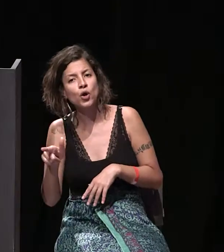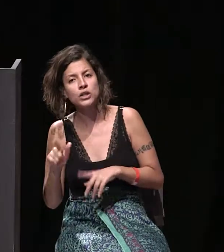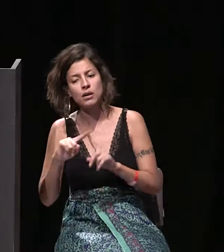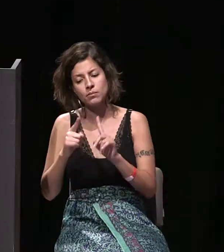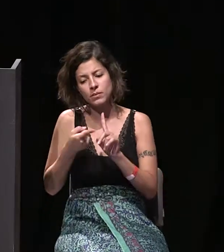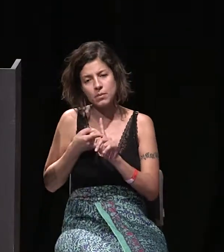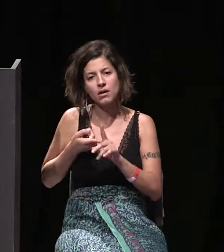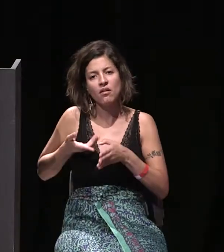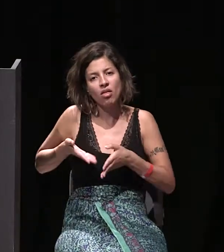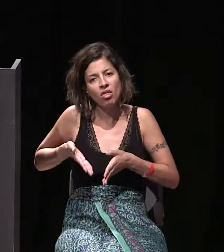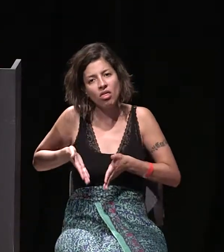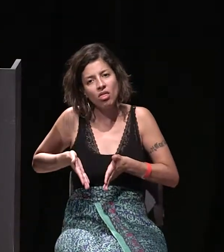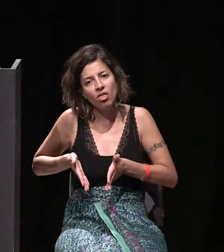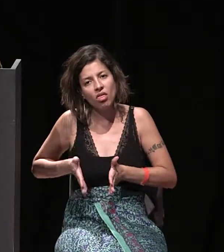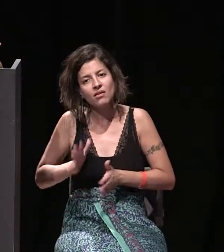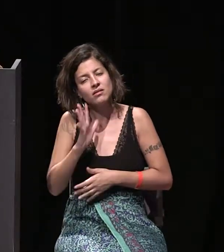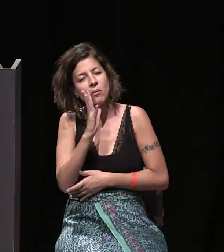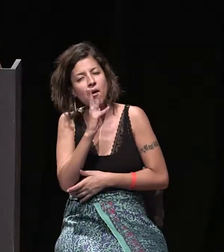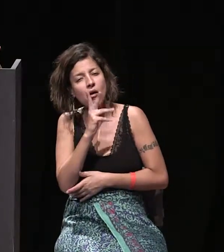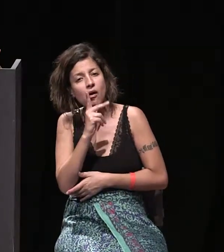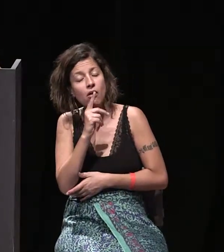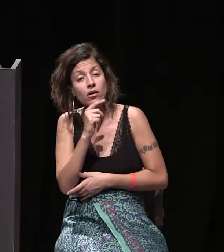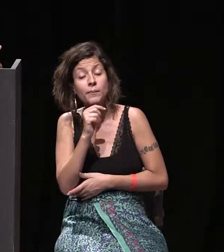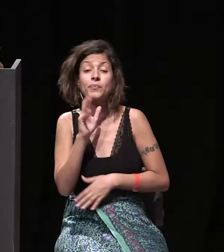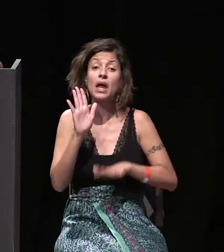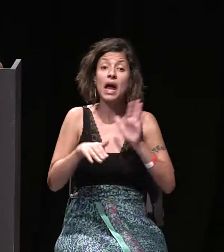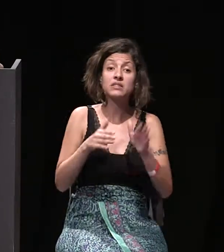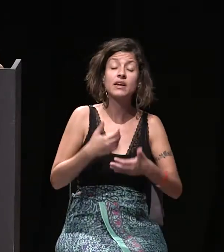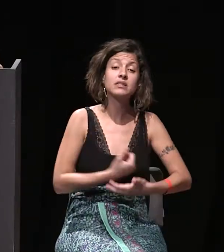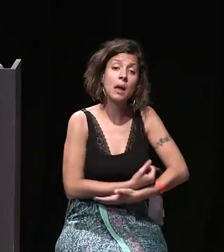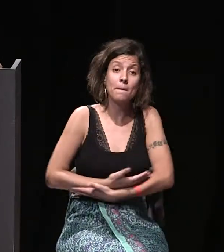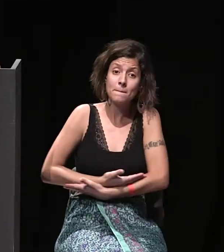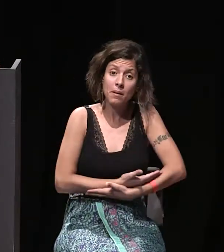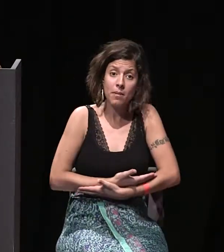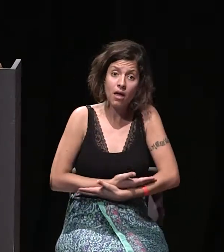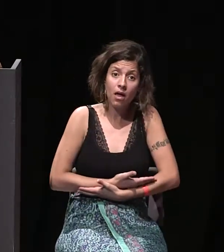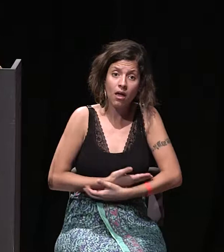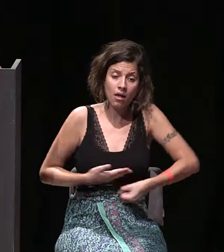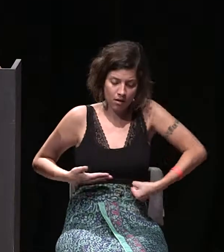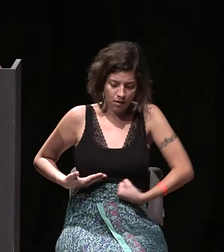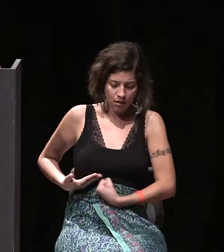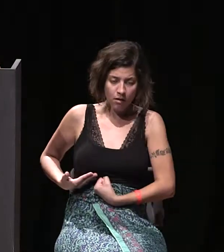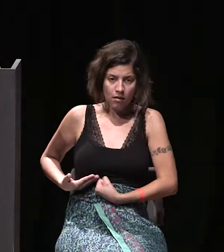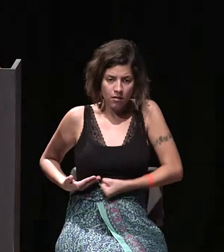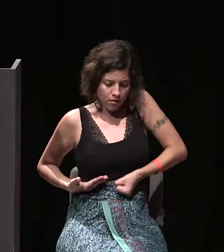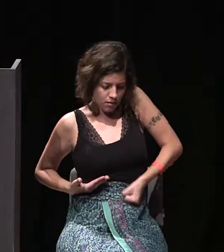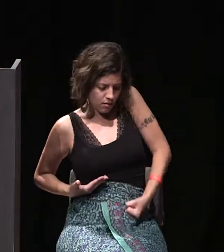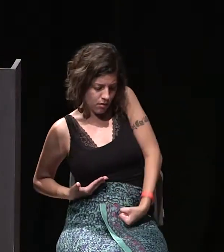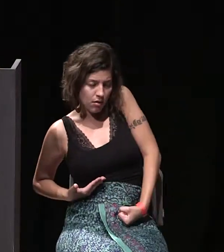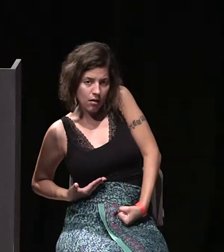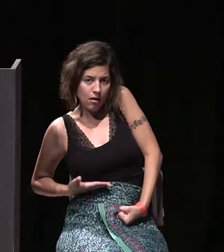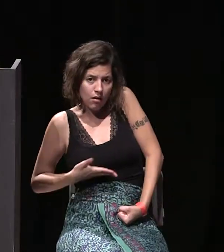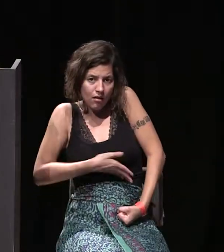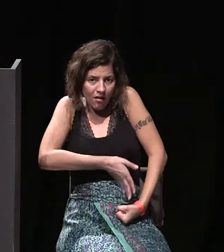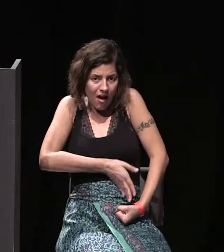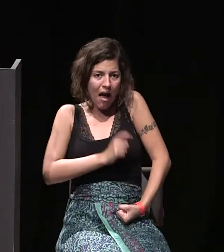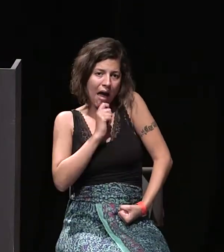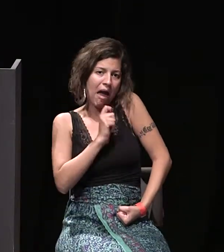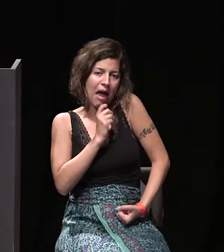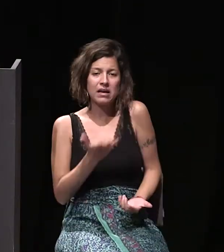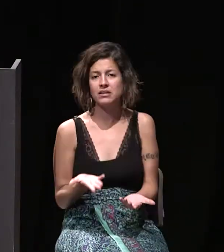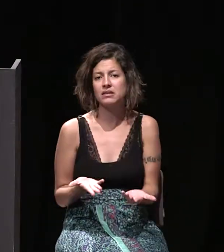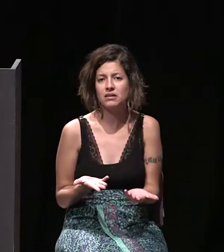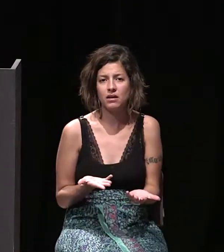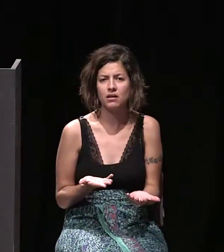está ali para cuidar da segurança desses dois indivíduos, mãe e bebê, mas sem intervir